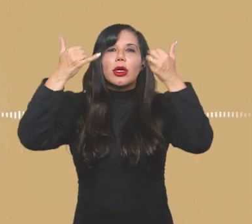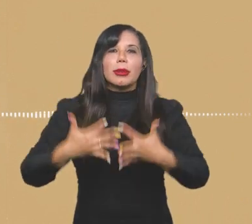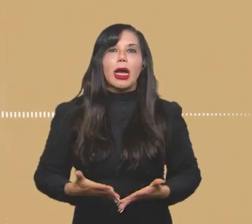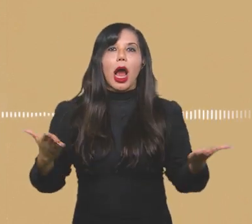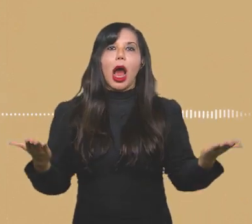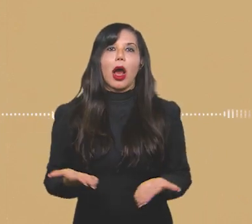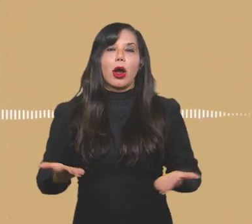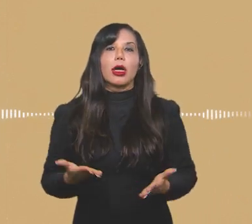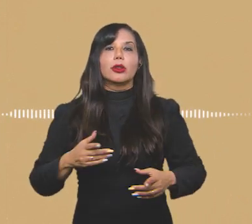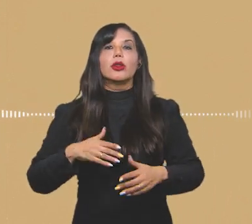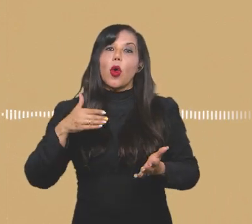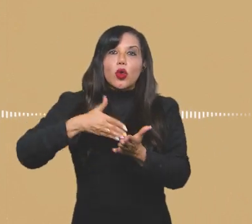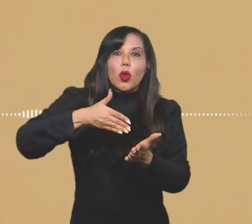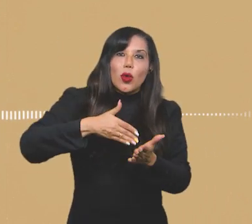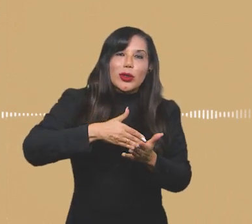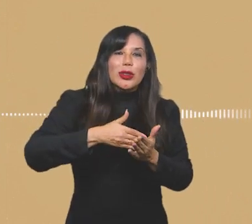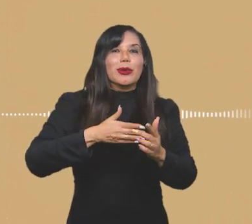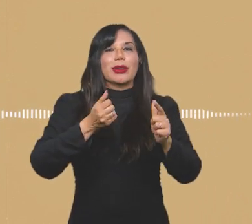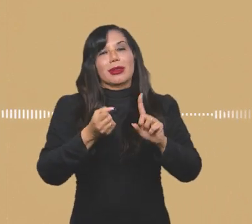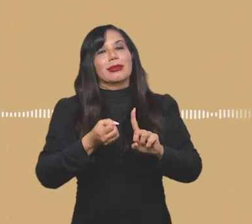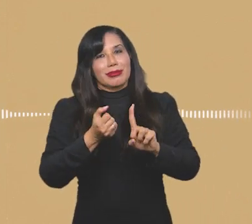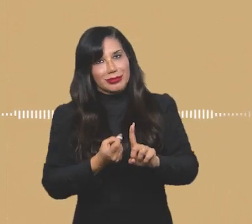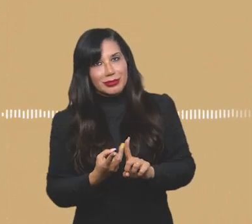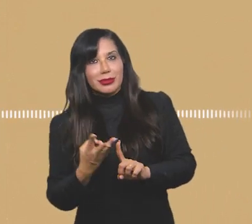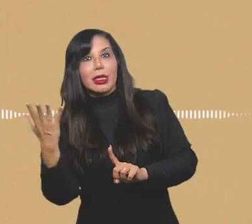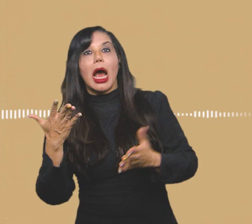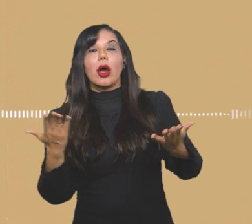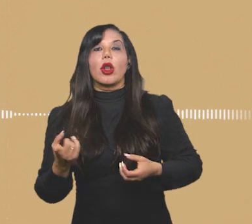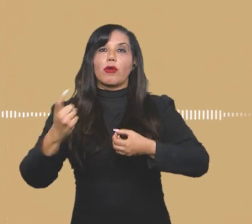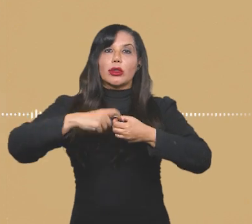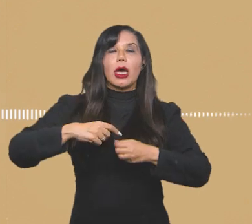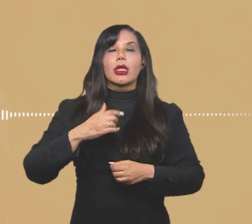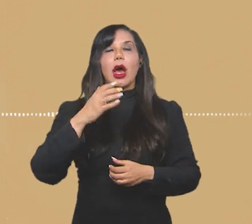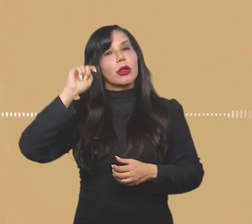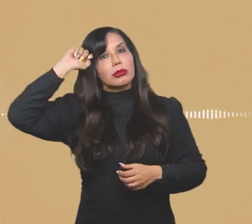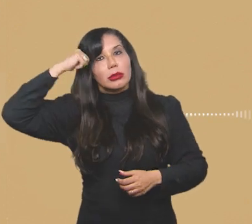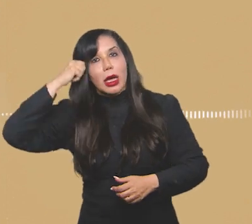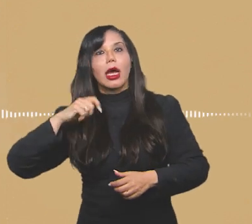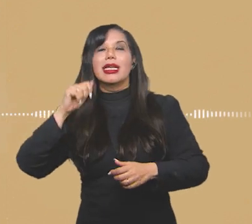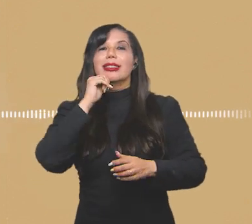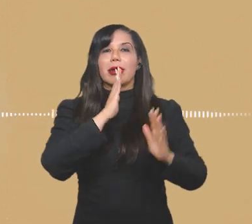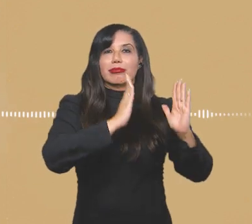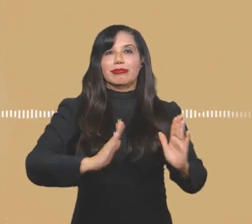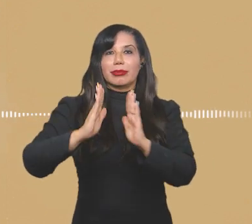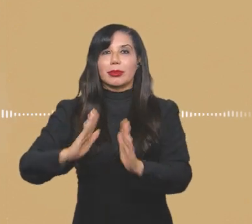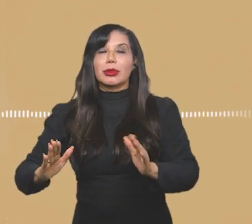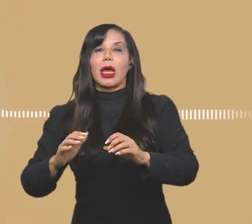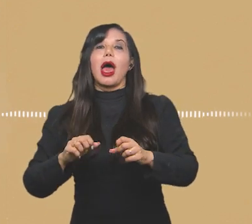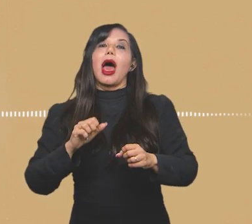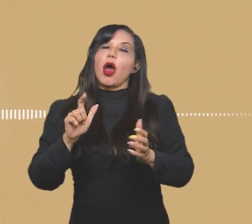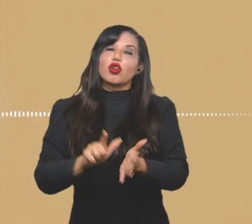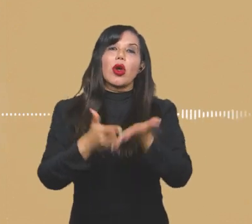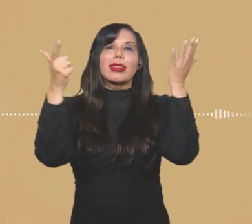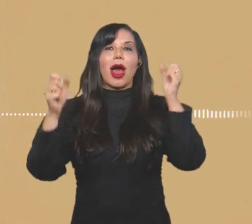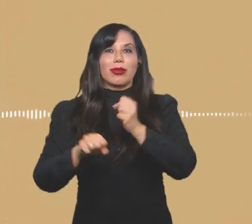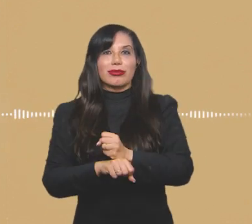dos veículos atuais no último episódio da série. Agora, voltando ao Homem de Cor, os primeiros capítulos da imprensa negra no Brasil